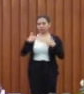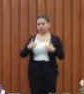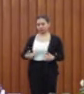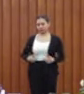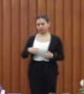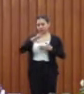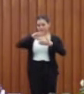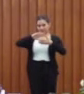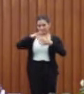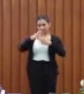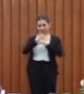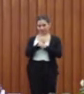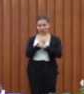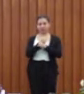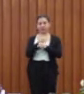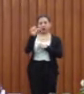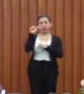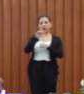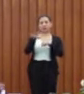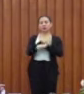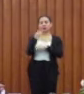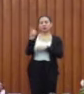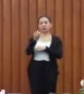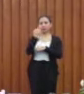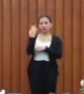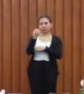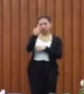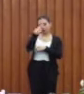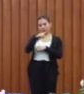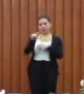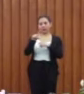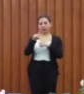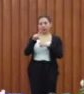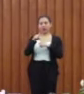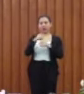a esta conferencia de prensa en el marco del Día Internacional contra la Homofobia.